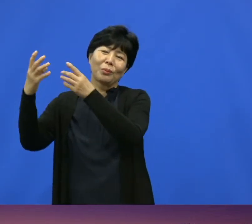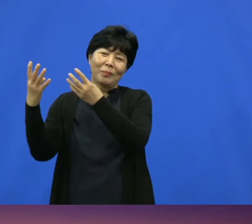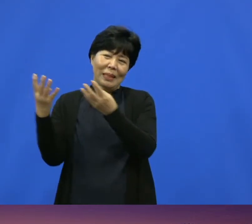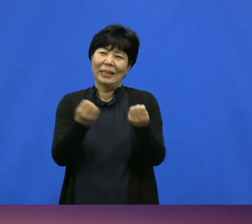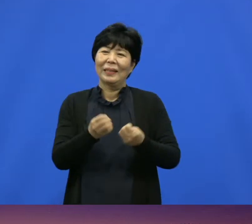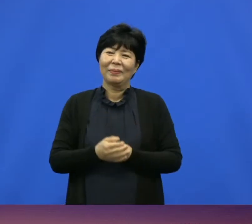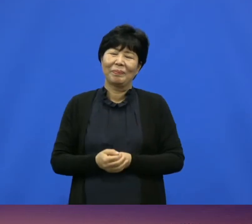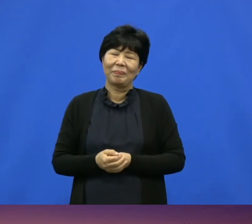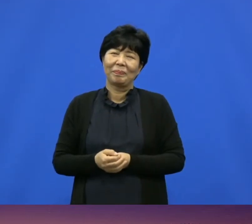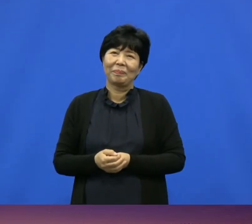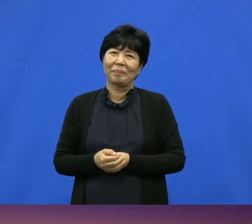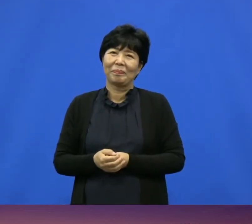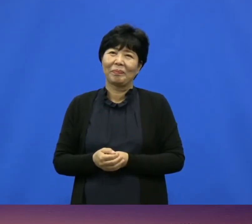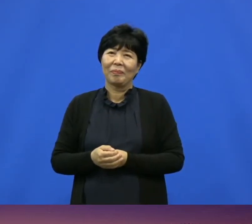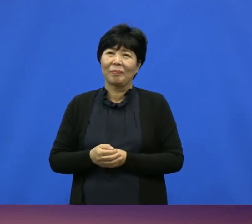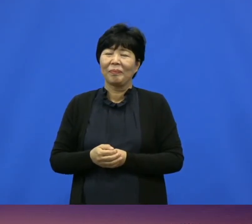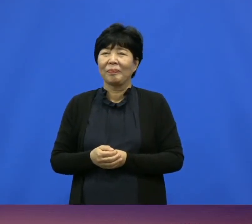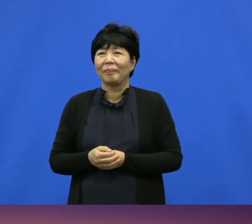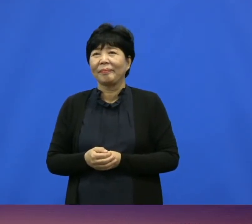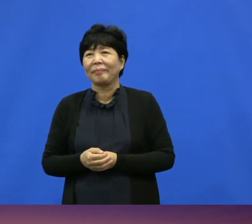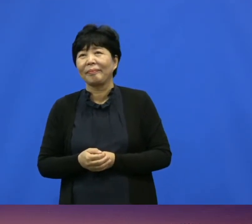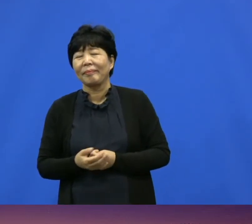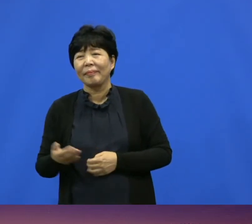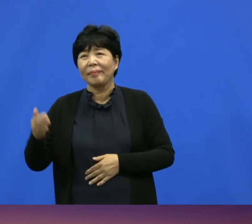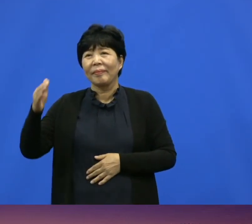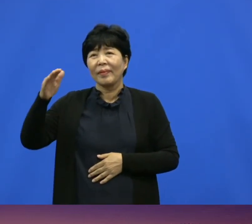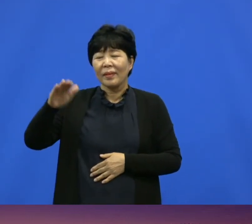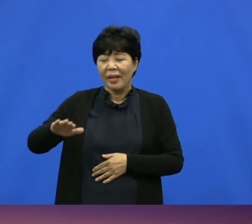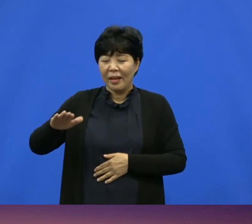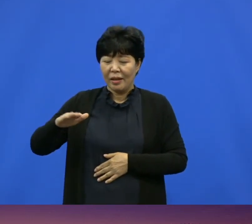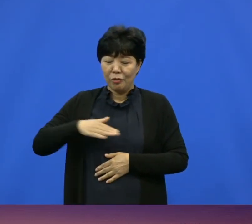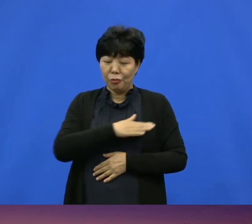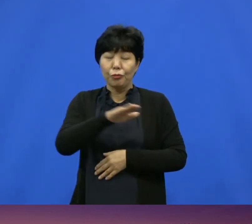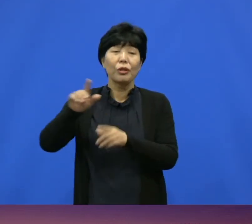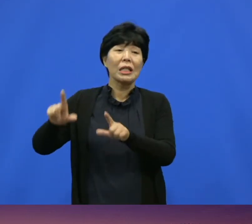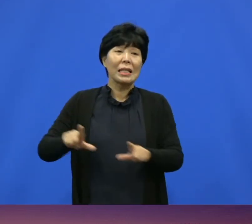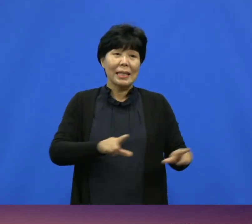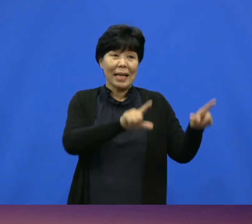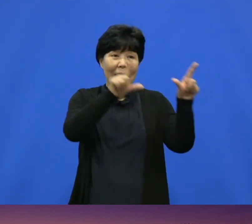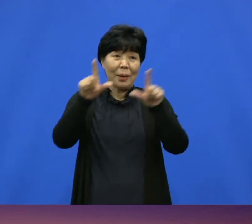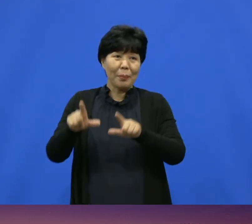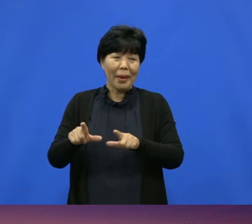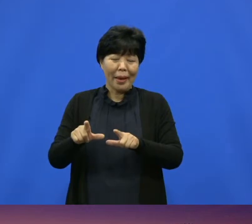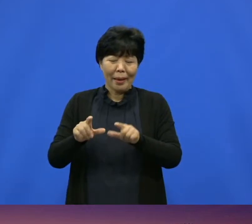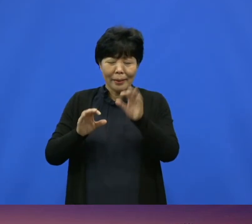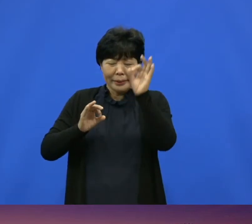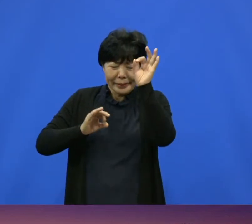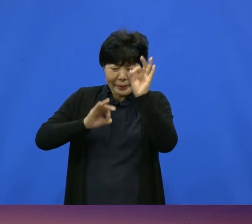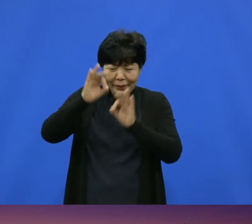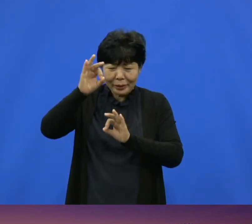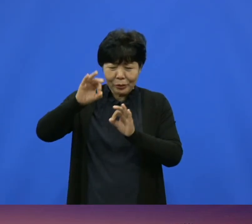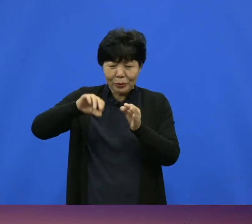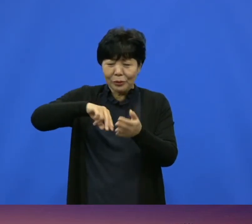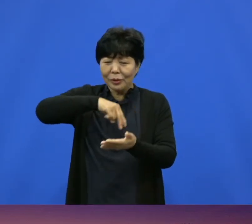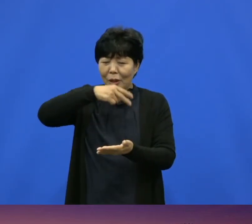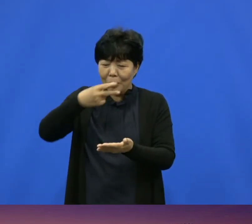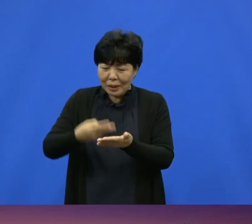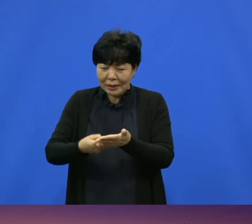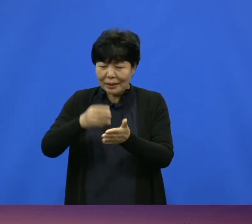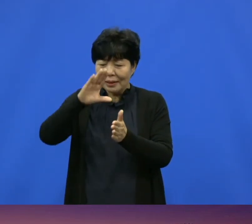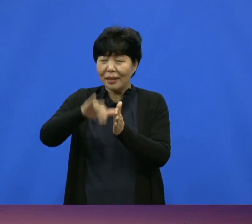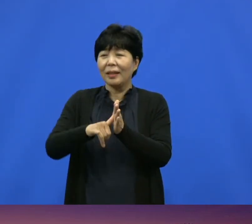넘어지는 걸 보기를 원해요. 그러나 놓치지 말아야 할 부분이 있습니다. 우리의 삶의 실수로 여러 가지 어려움으로 넘어질 때가